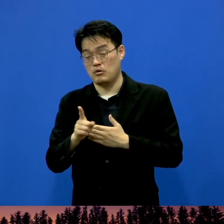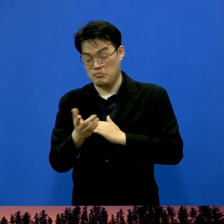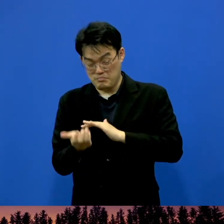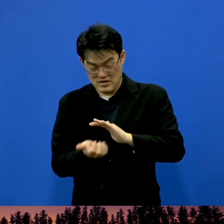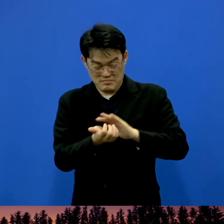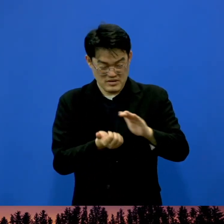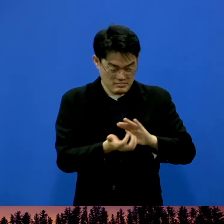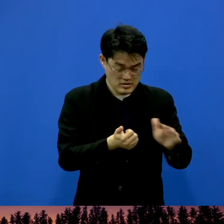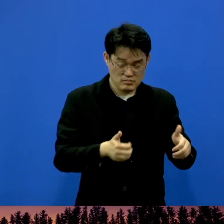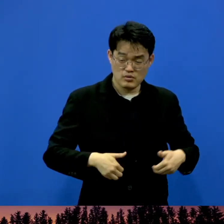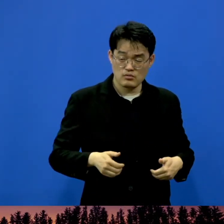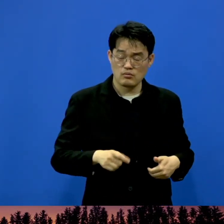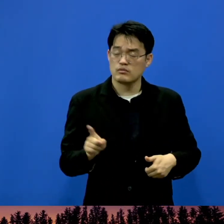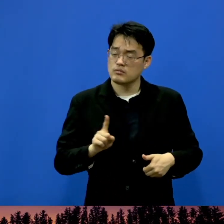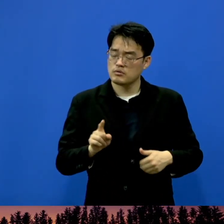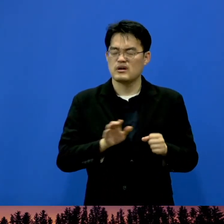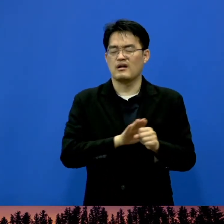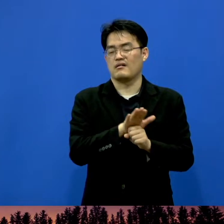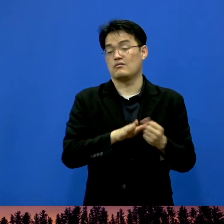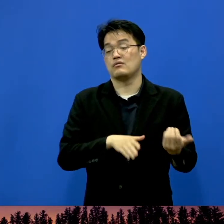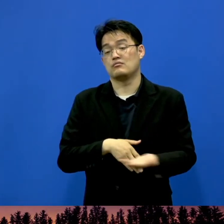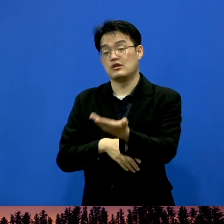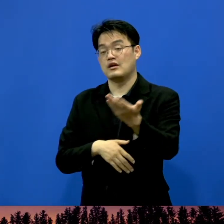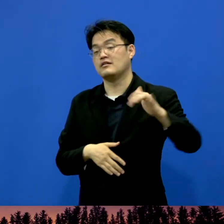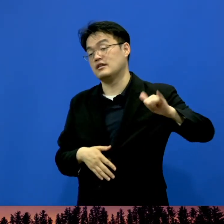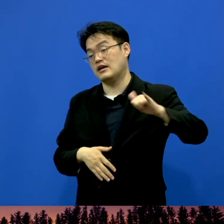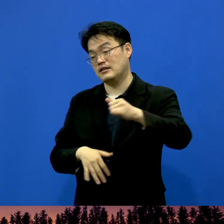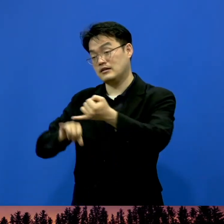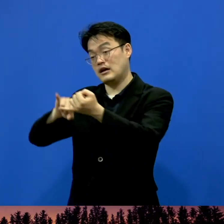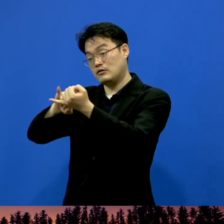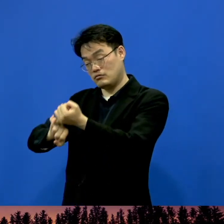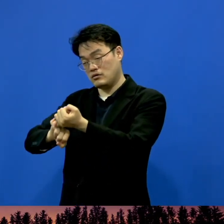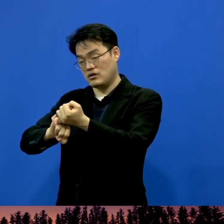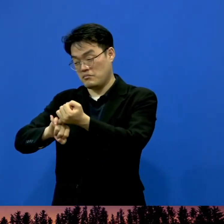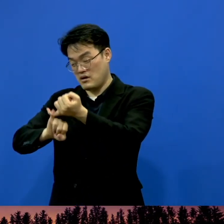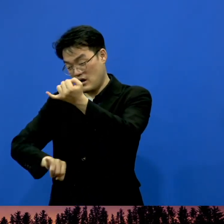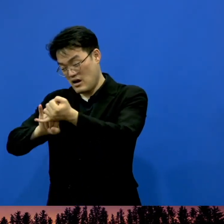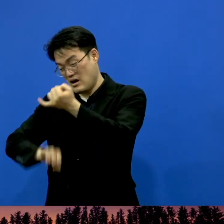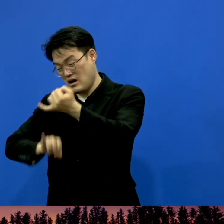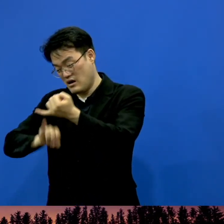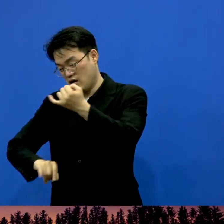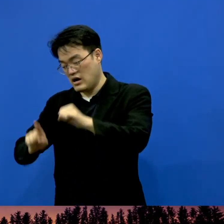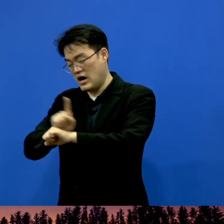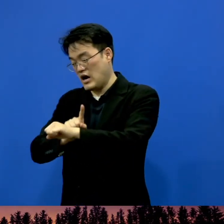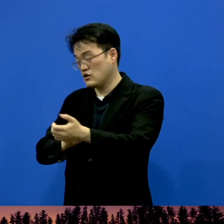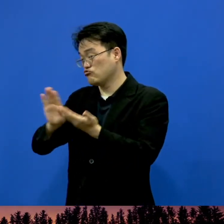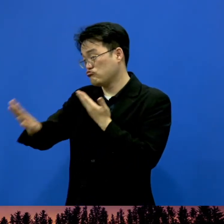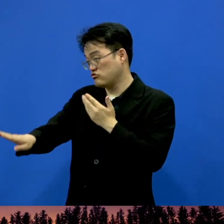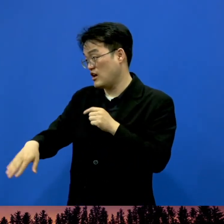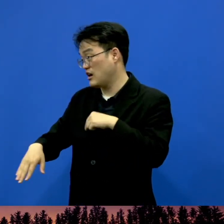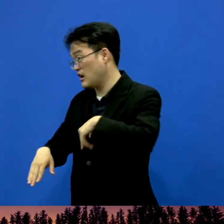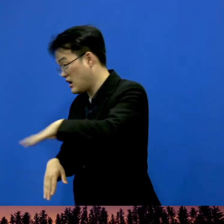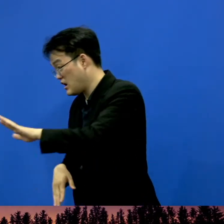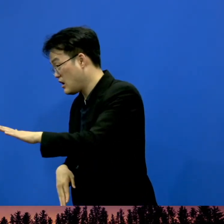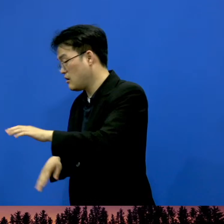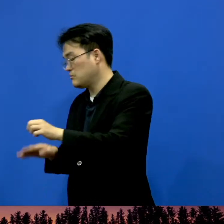뭐예요? 사랑이죠. 뭐. 여러분 데이트 약속을 해놓고 어기고 1시간 뒤에 가겠다. 사랑 안 하겠다는 거지.